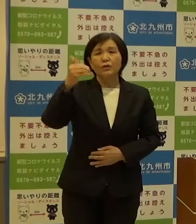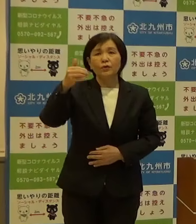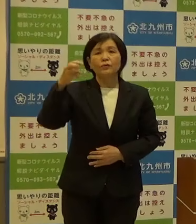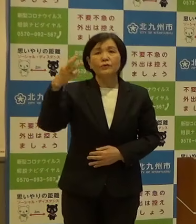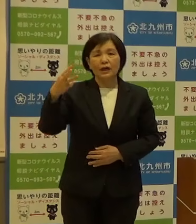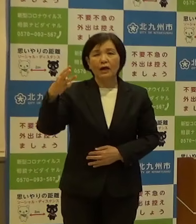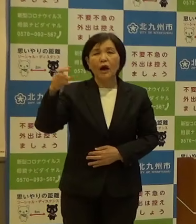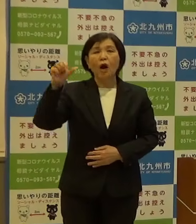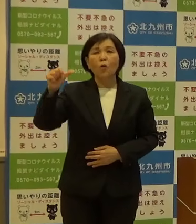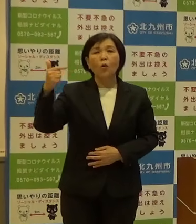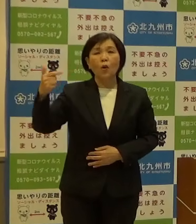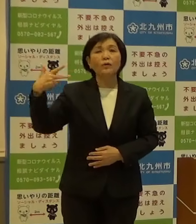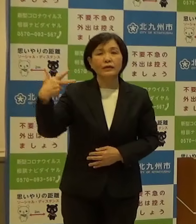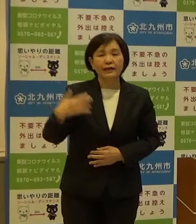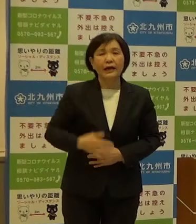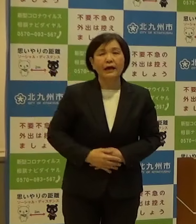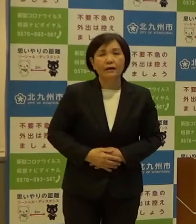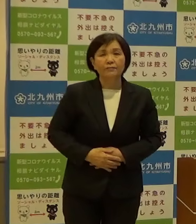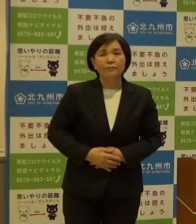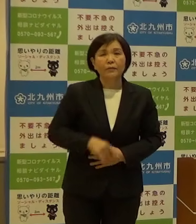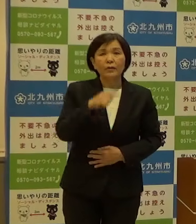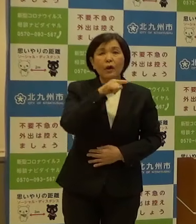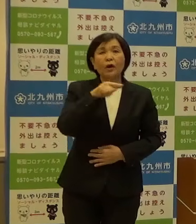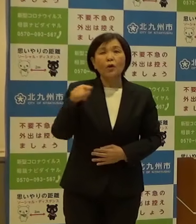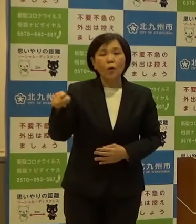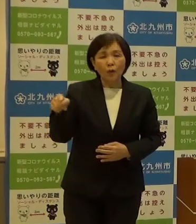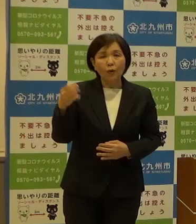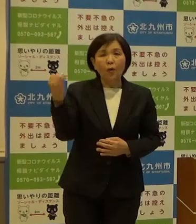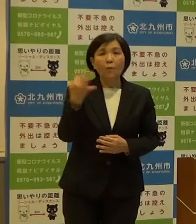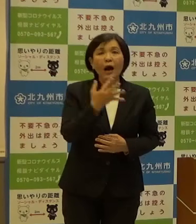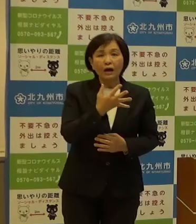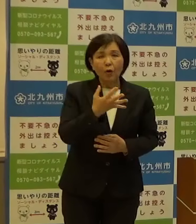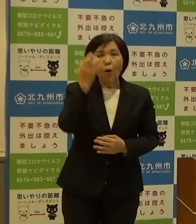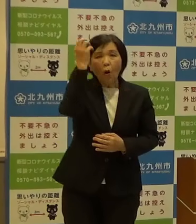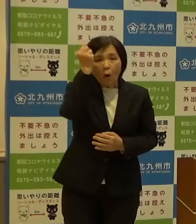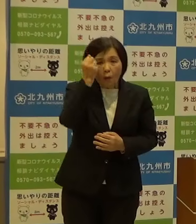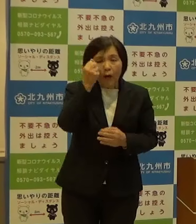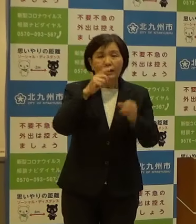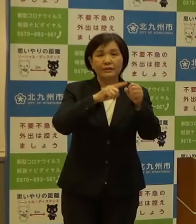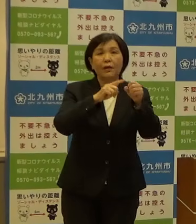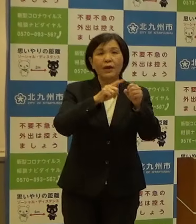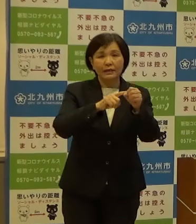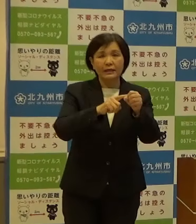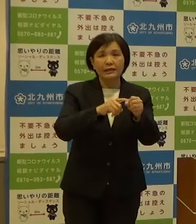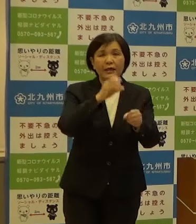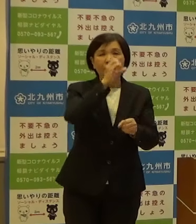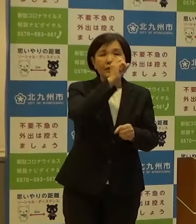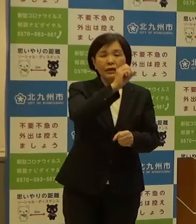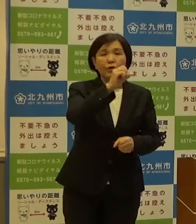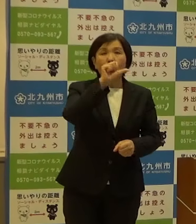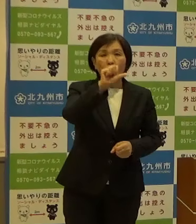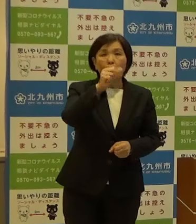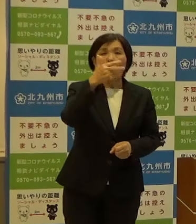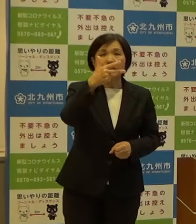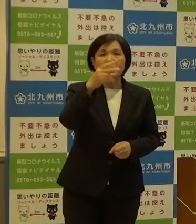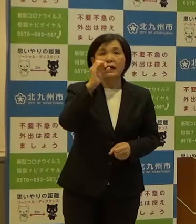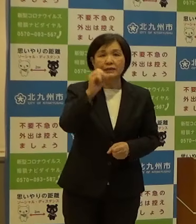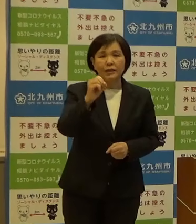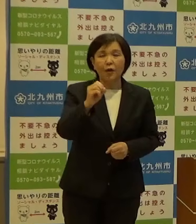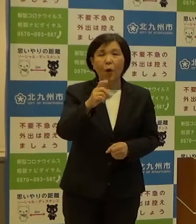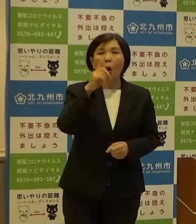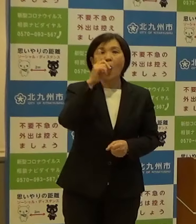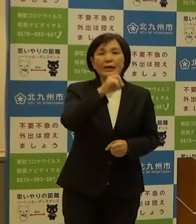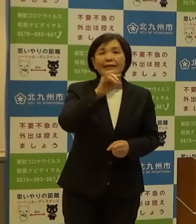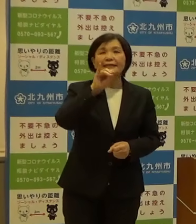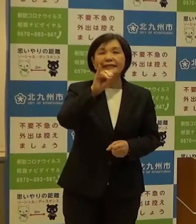0570-093-567、これを覚える、ためにですね、 0570を一致団